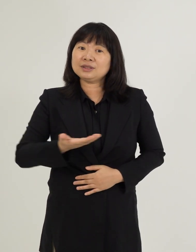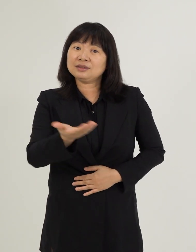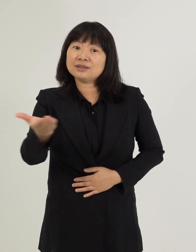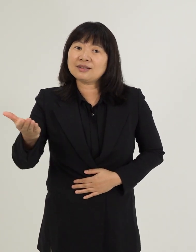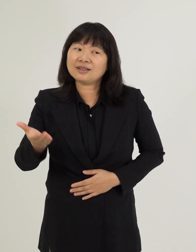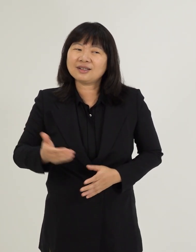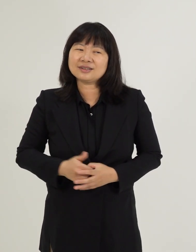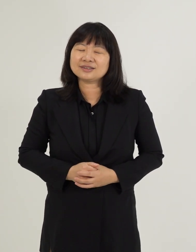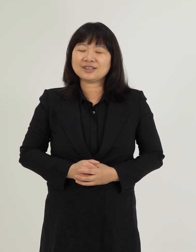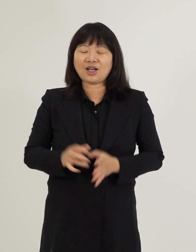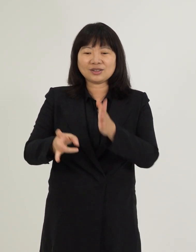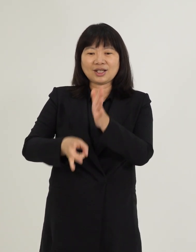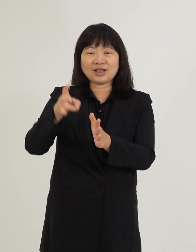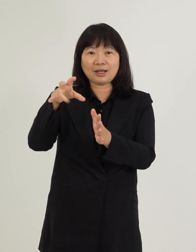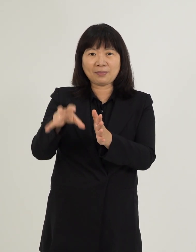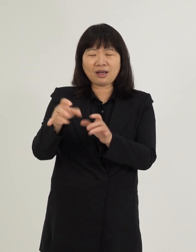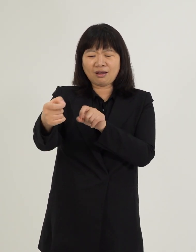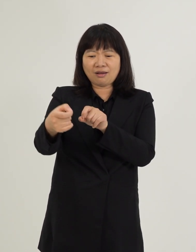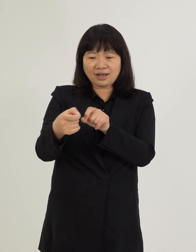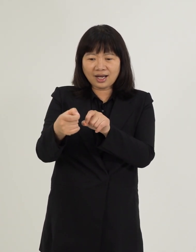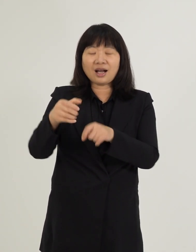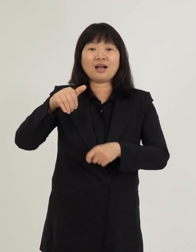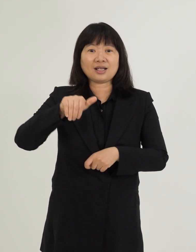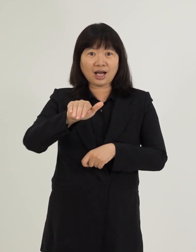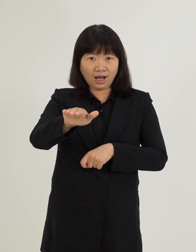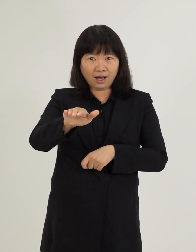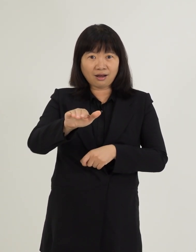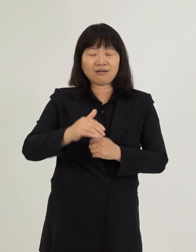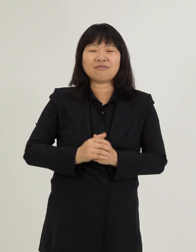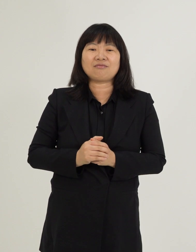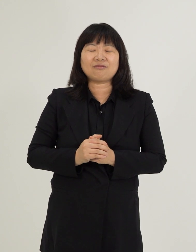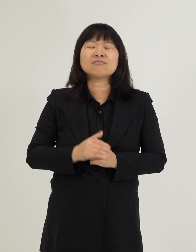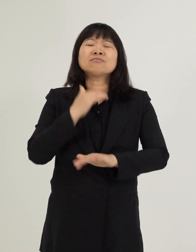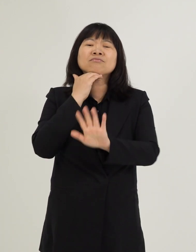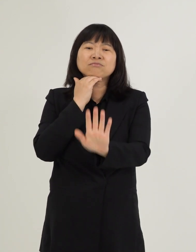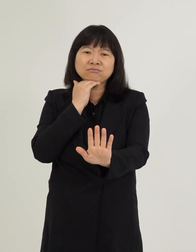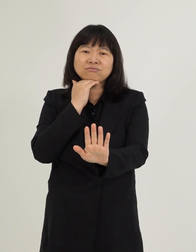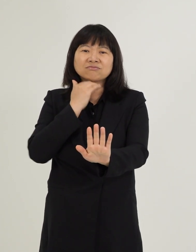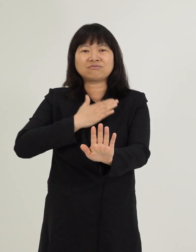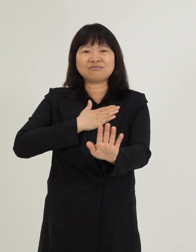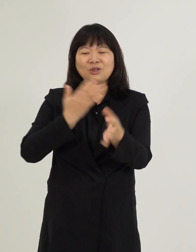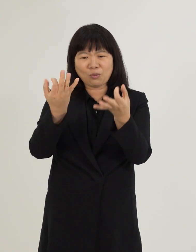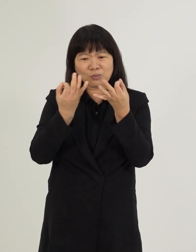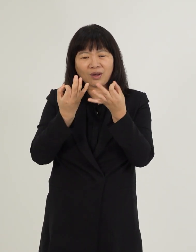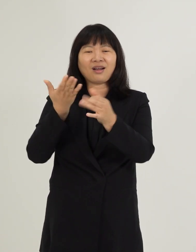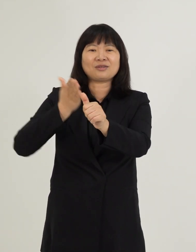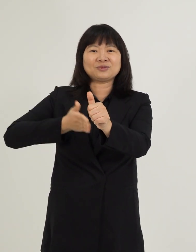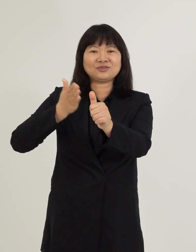그들이 예루살렘에 가까이 가서 그랬어요. 잠깐 저를 보십시다.